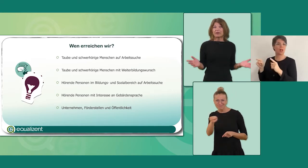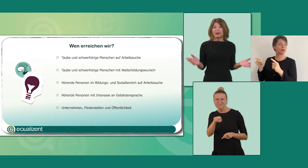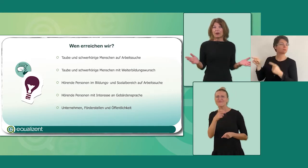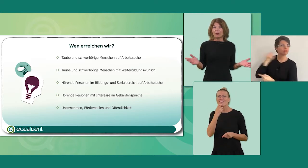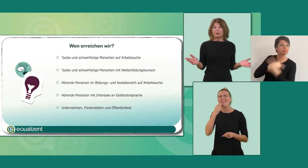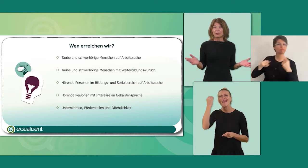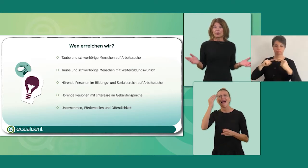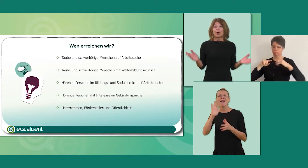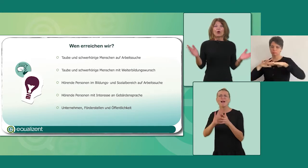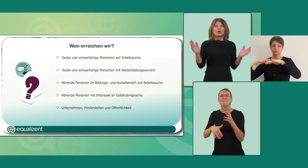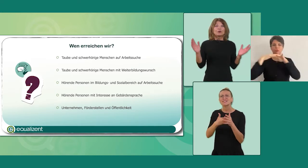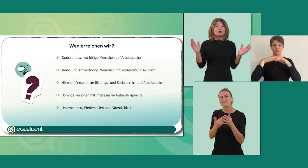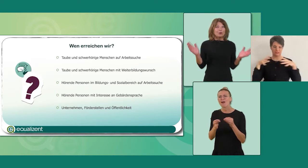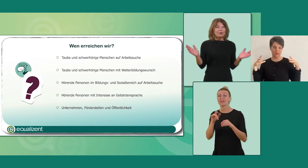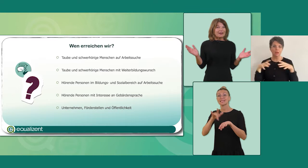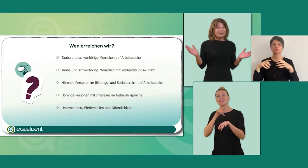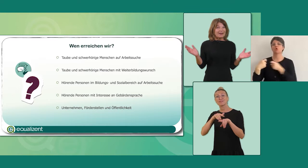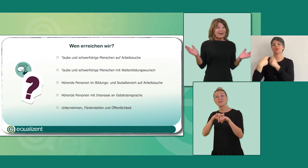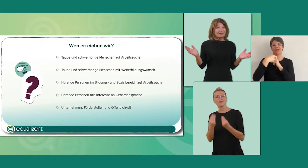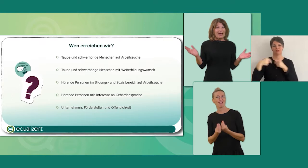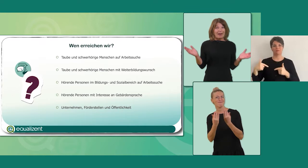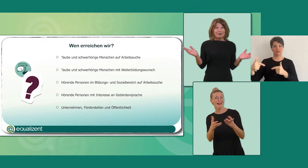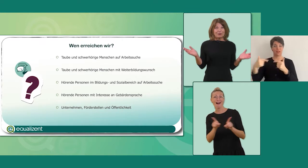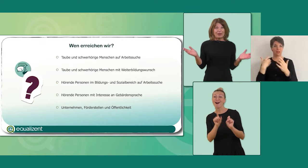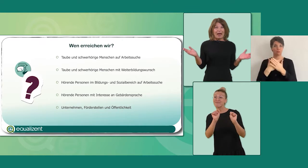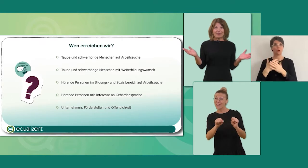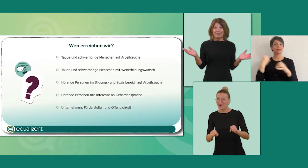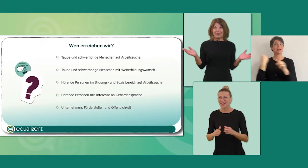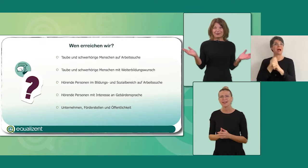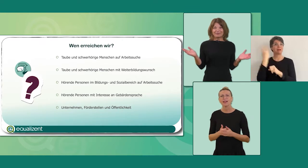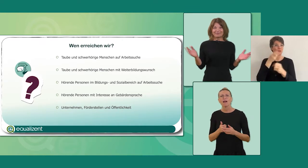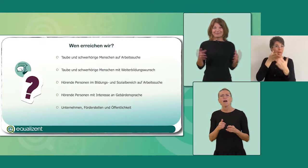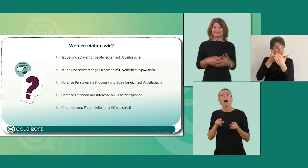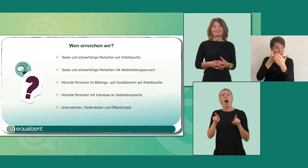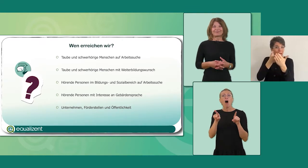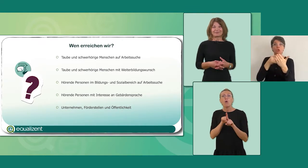bauen Netzwerke auf. So werden Barrieren bei der Arbeitssuche abgebaut.